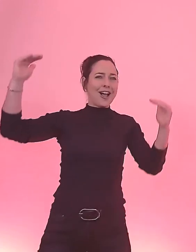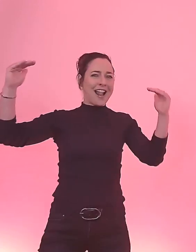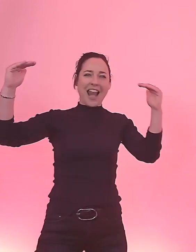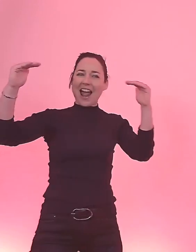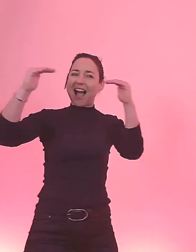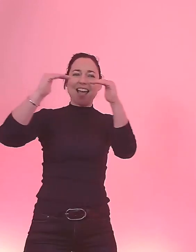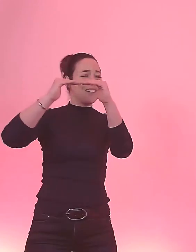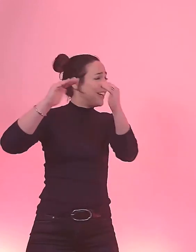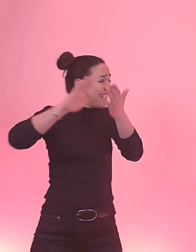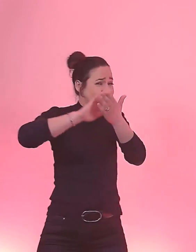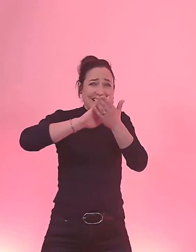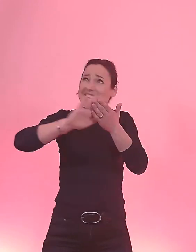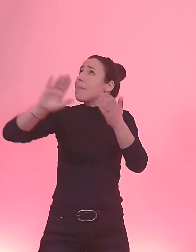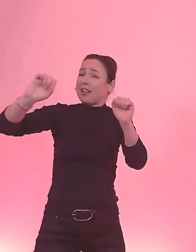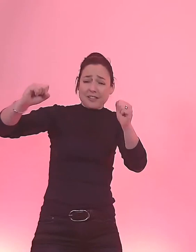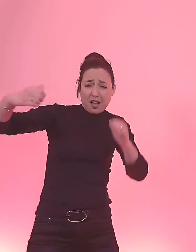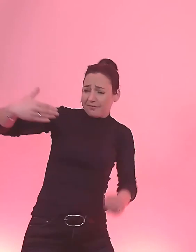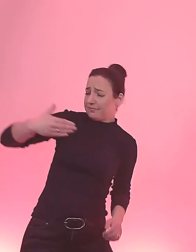nu zijn